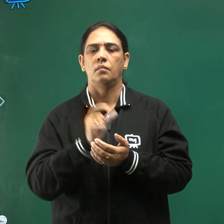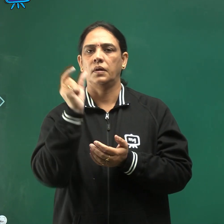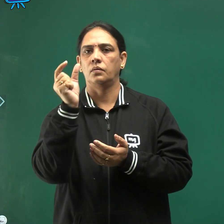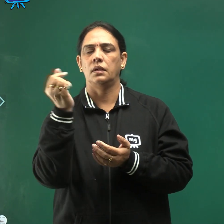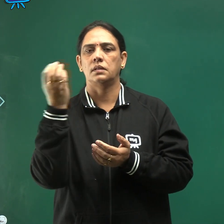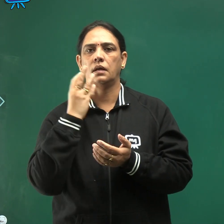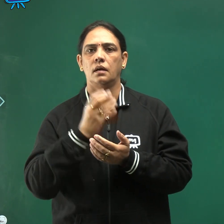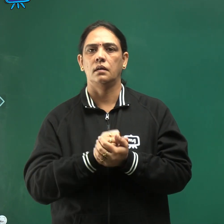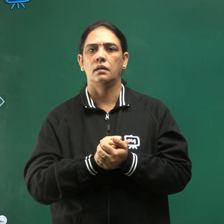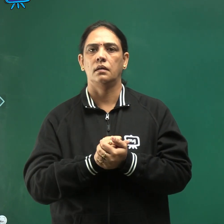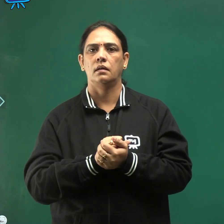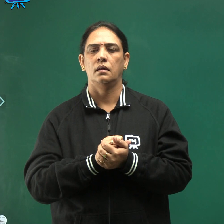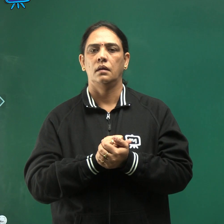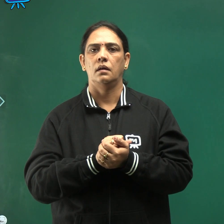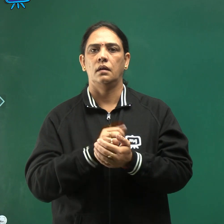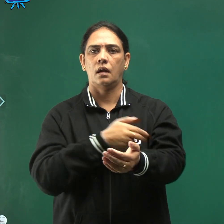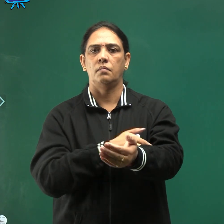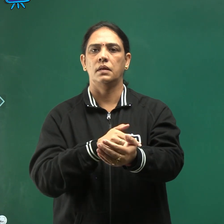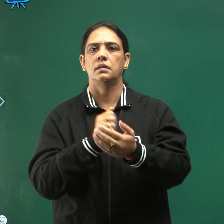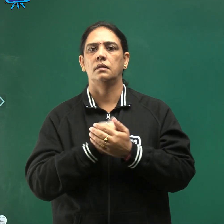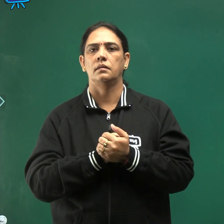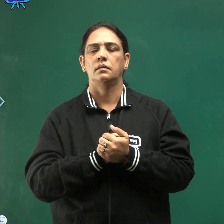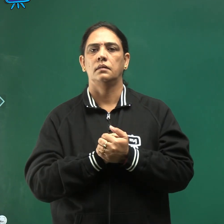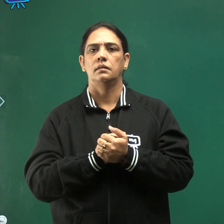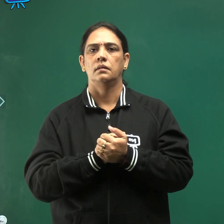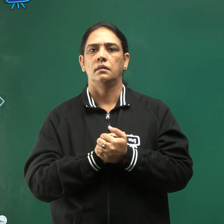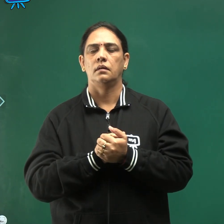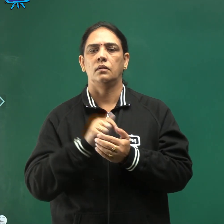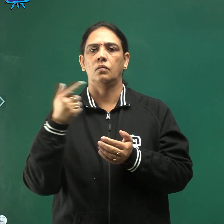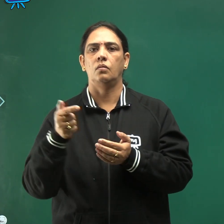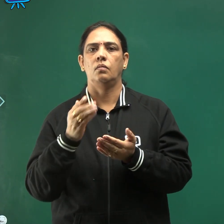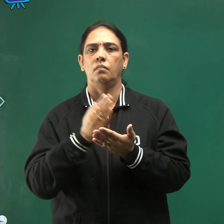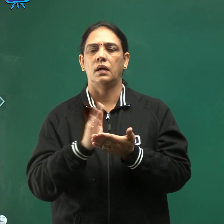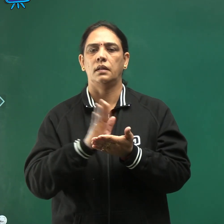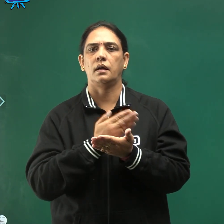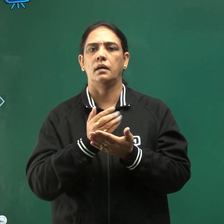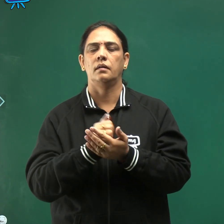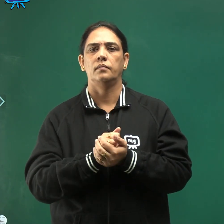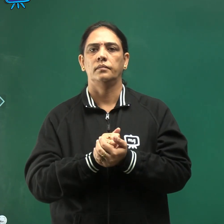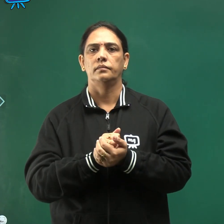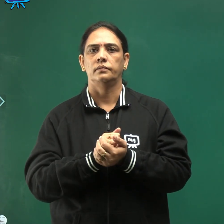संख्या सम है, तो माध्यक